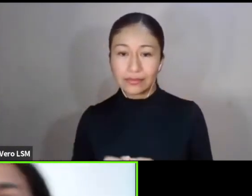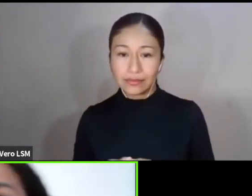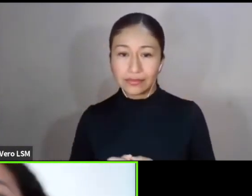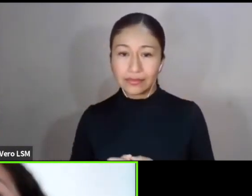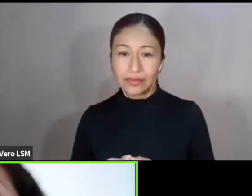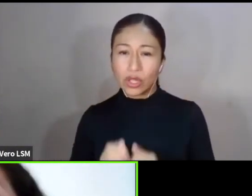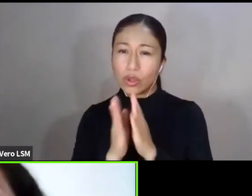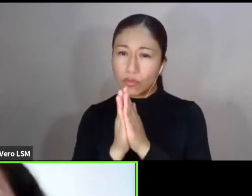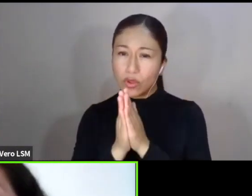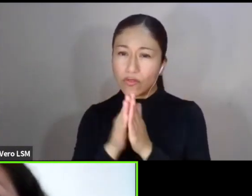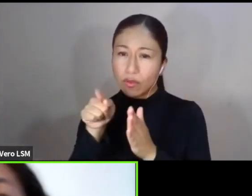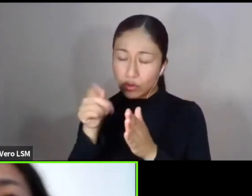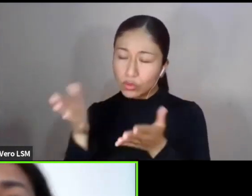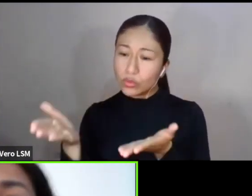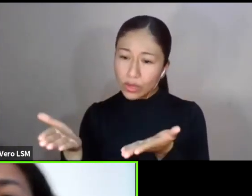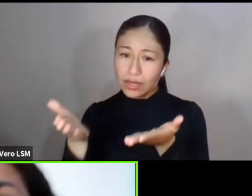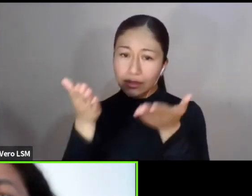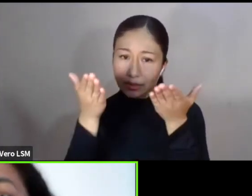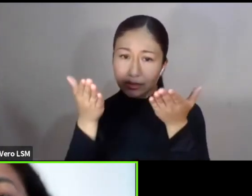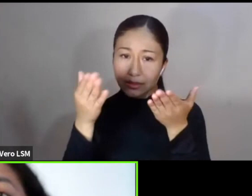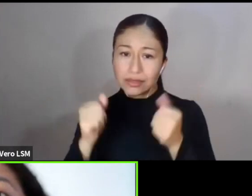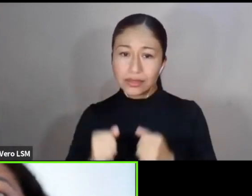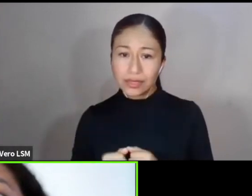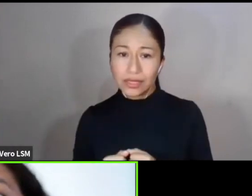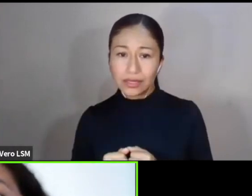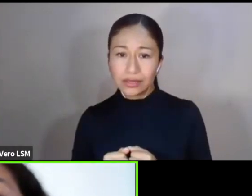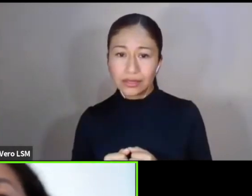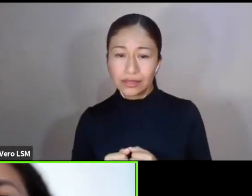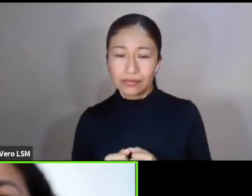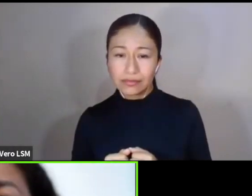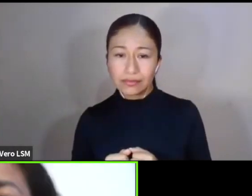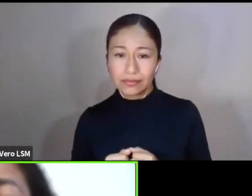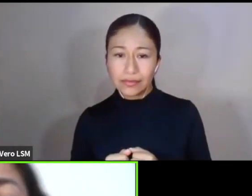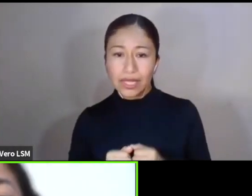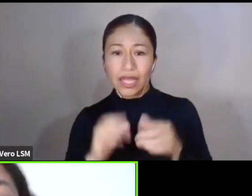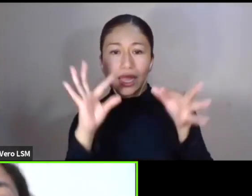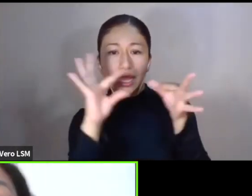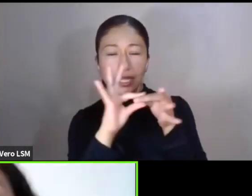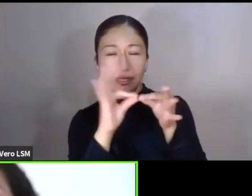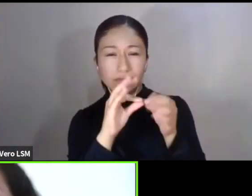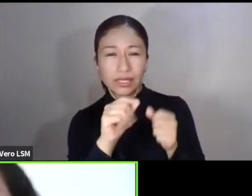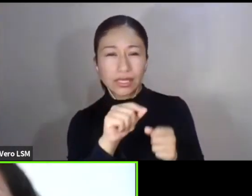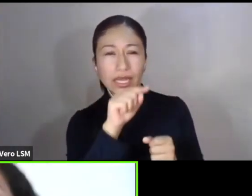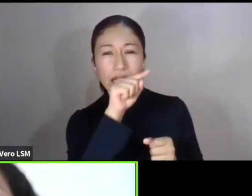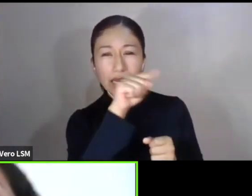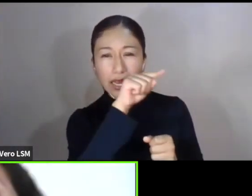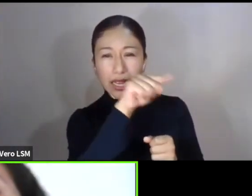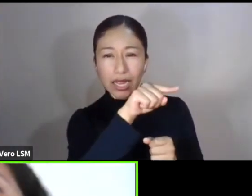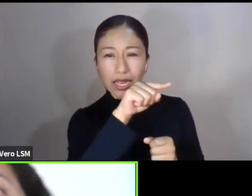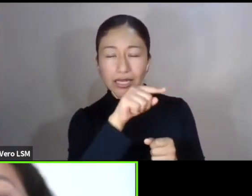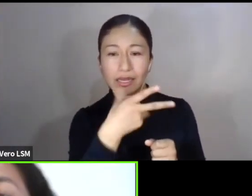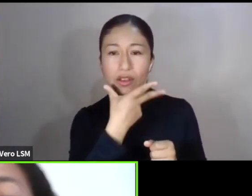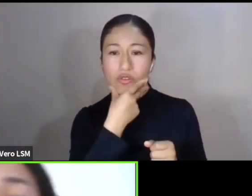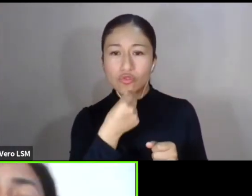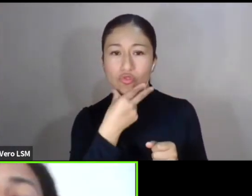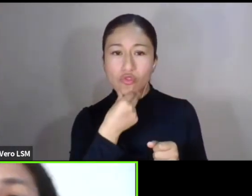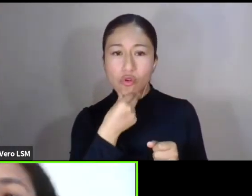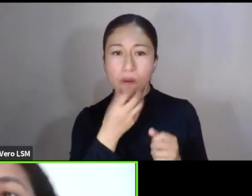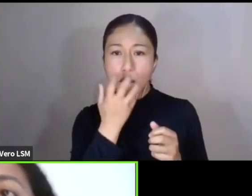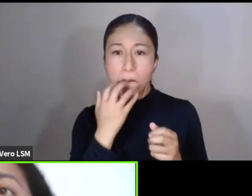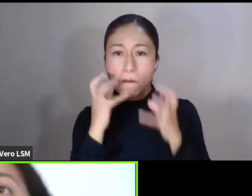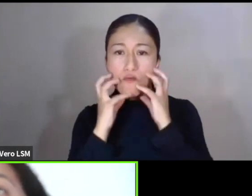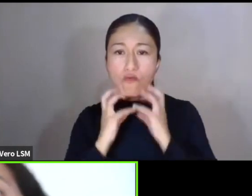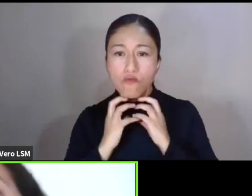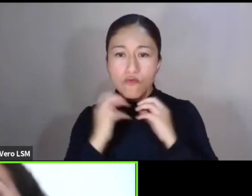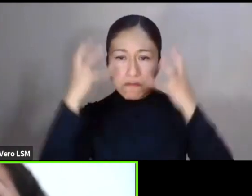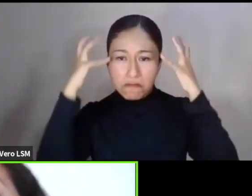que ella pueda indicarle a Víctor cuáles son las preguntas, los comentarios y las reflexiones que